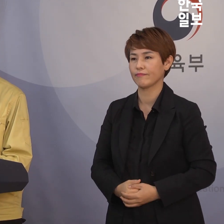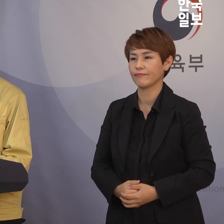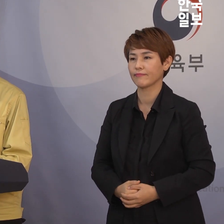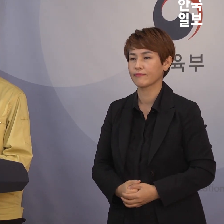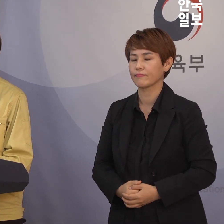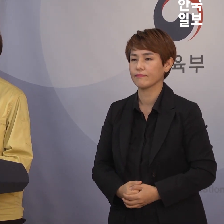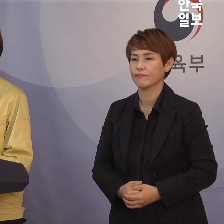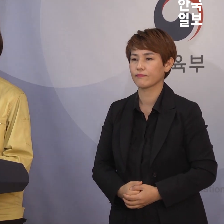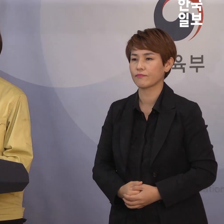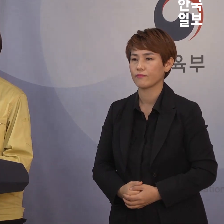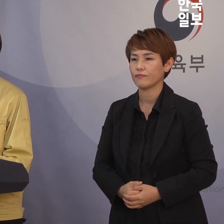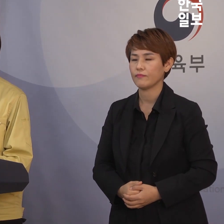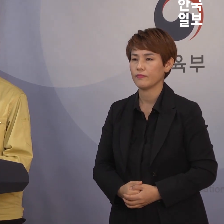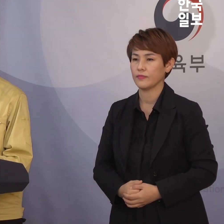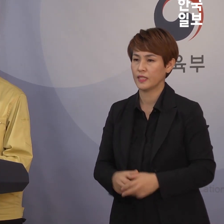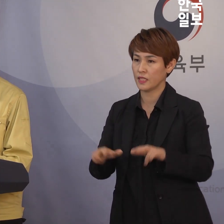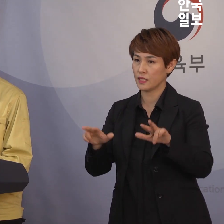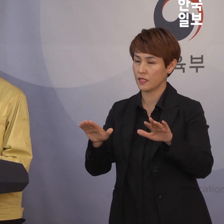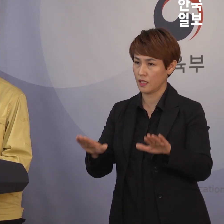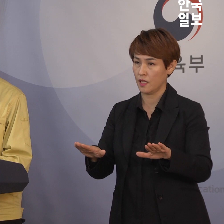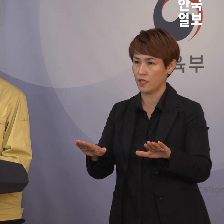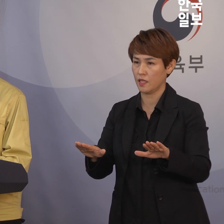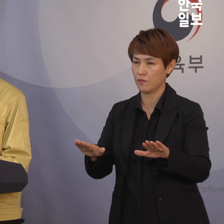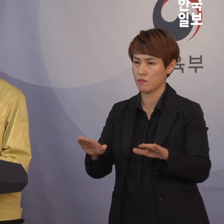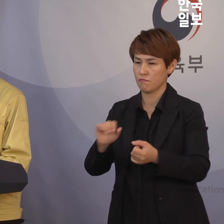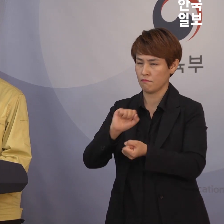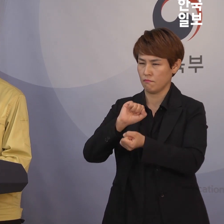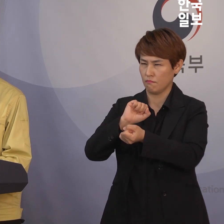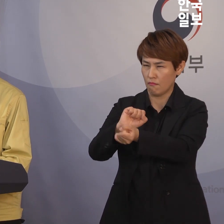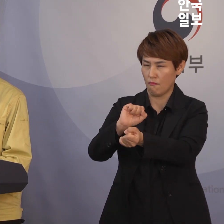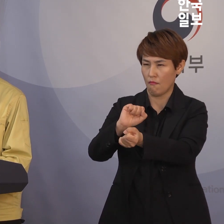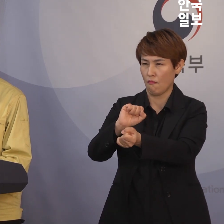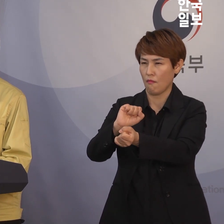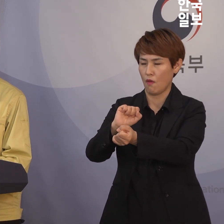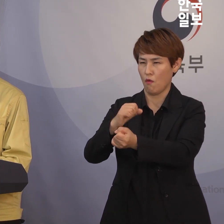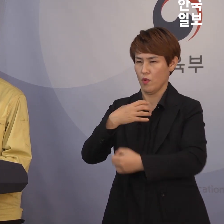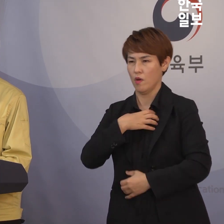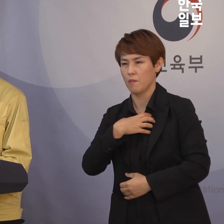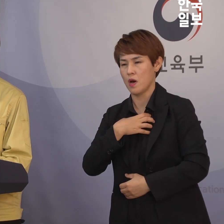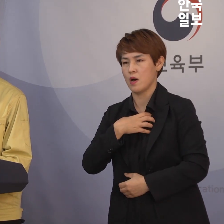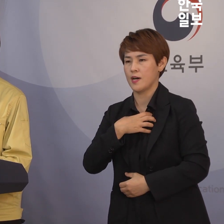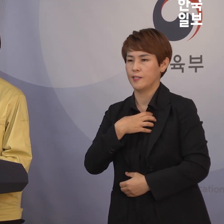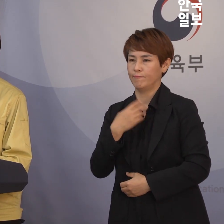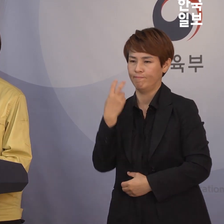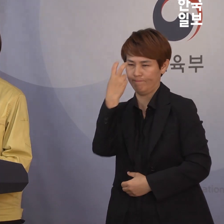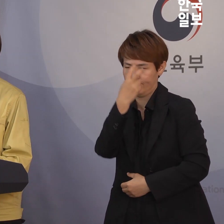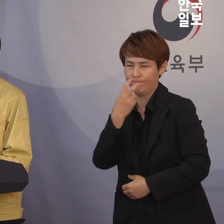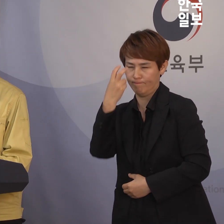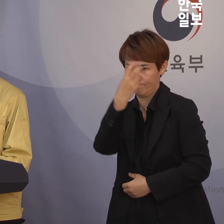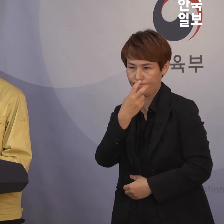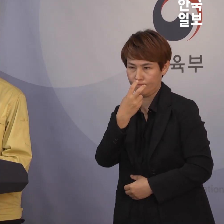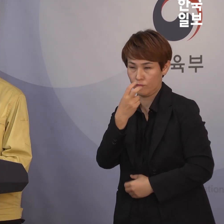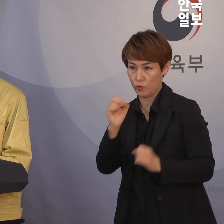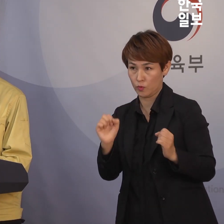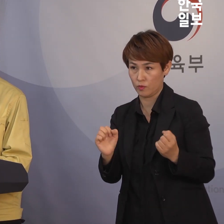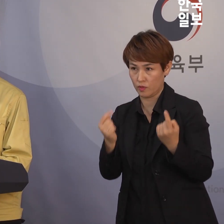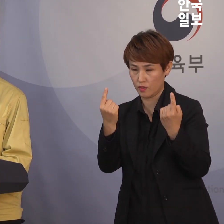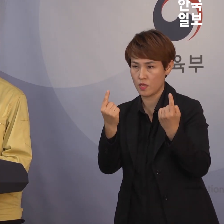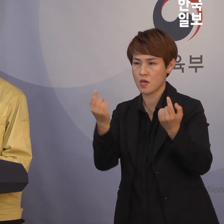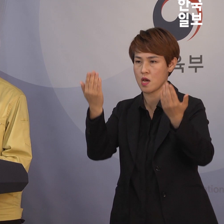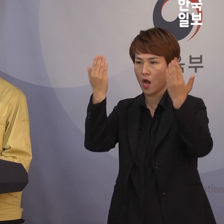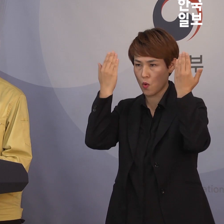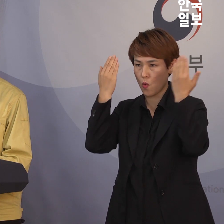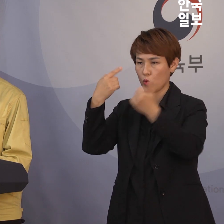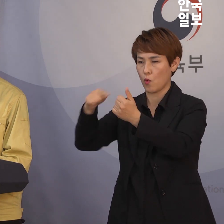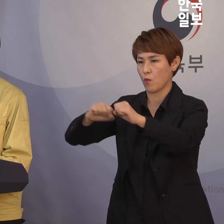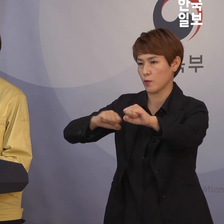감사드립니다. 이제 우리는 감염병의 일상적인 위험을 관리하면서 학교의